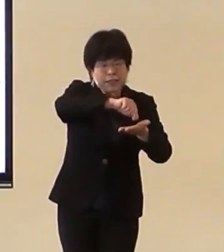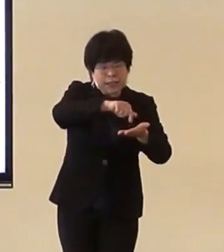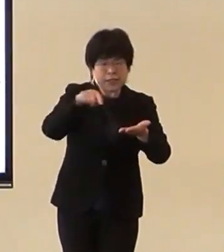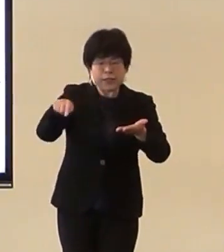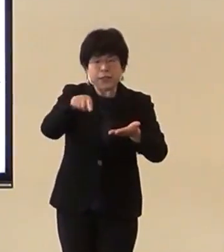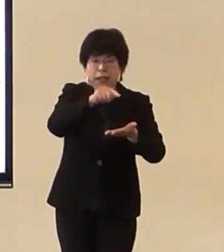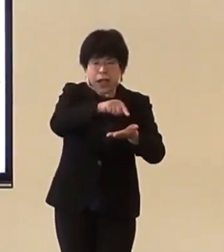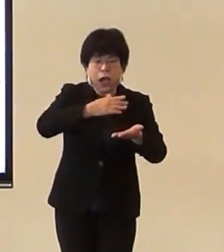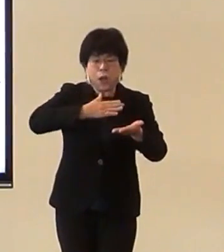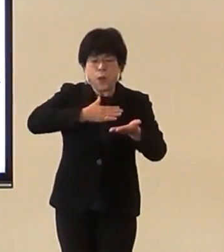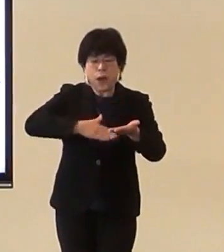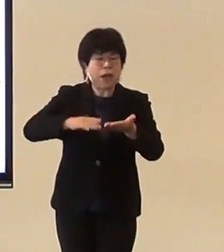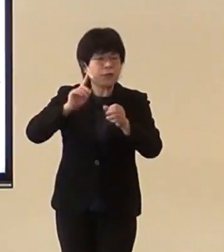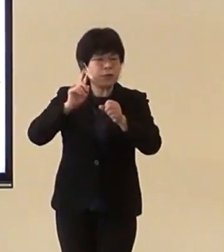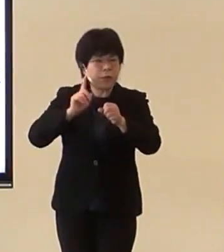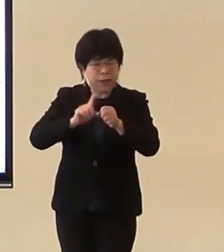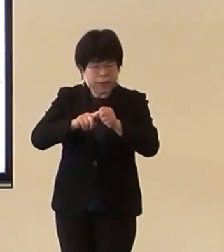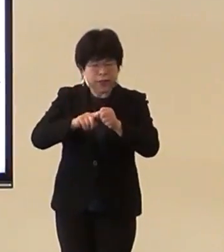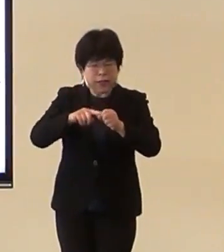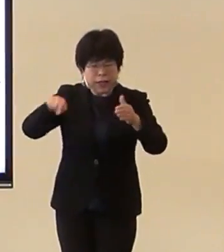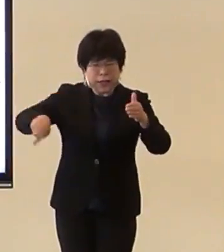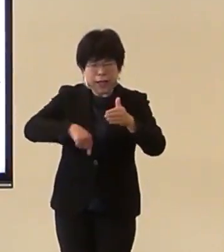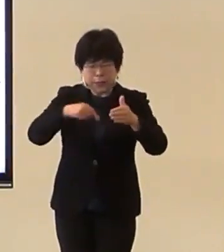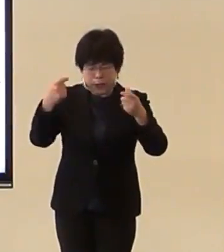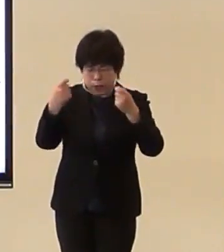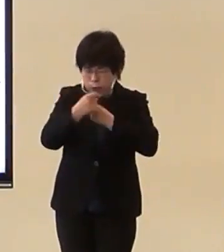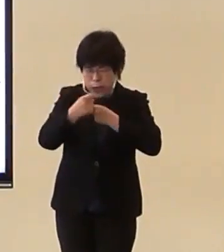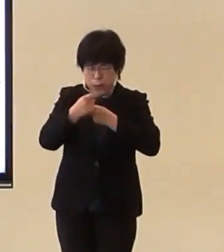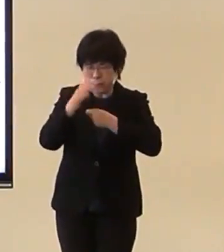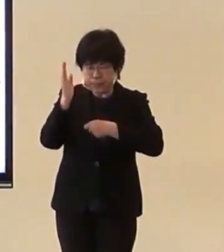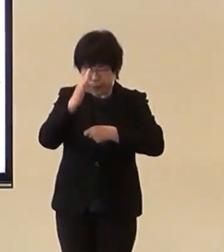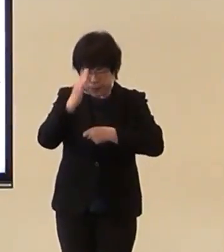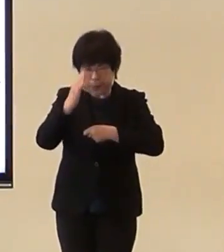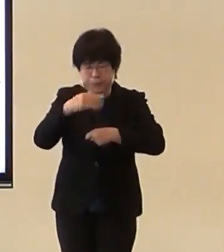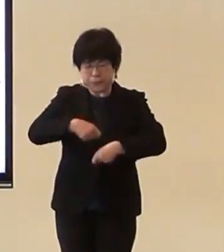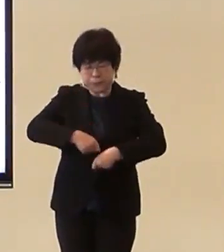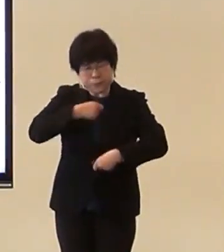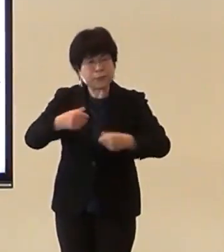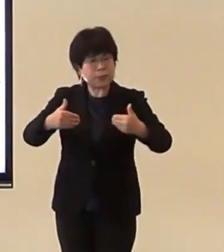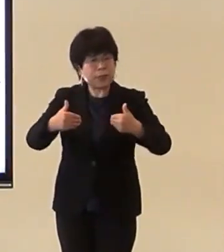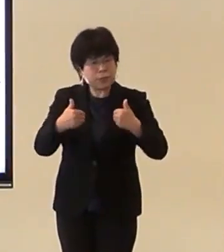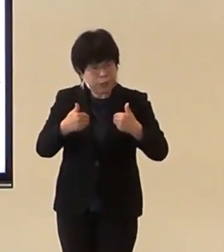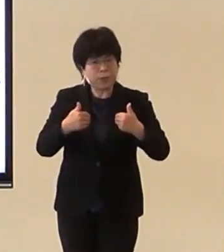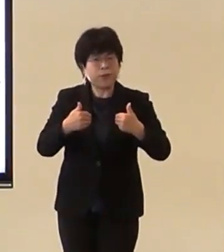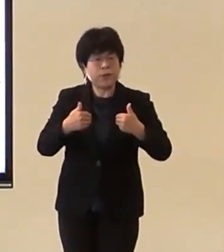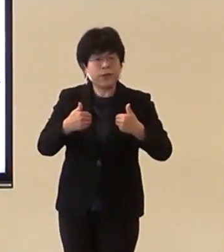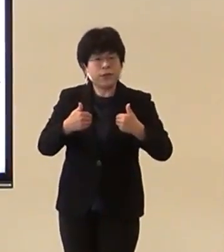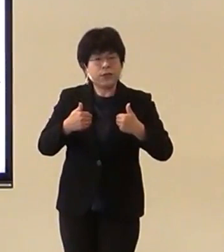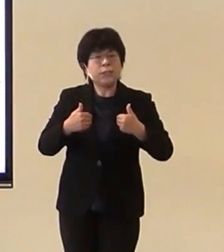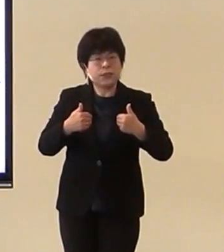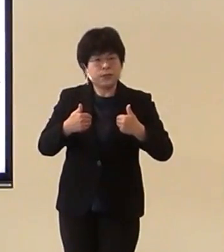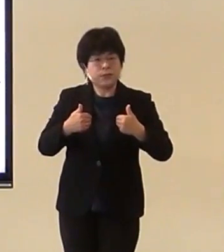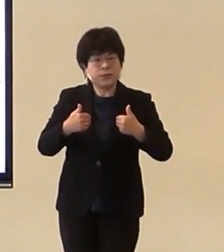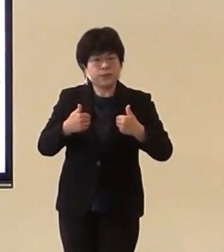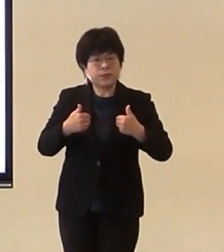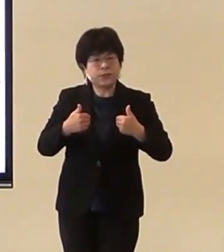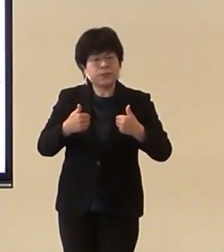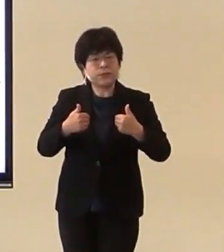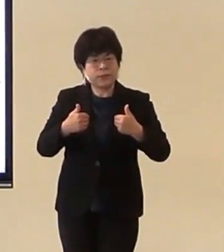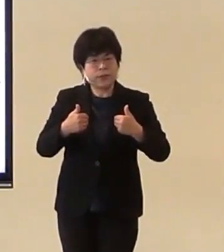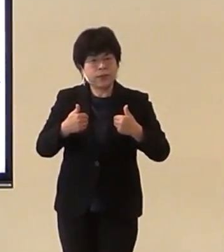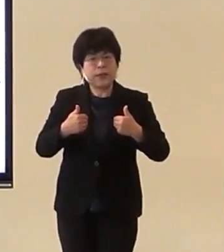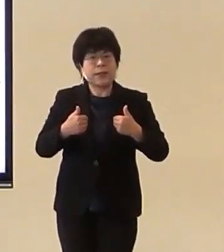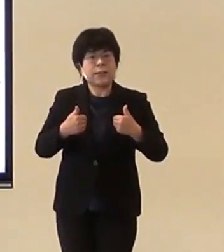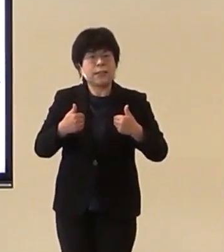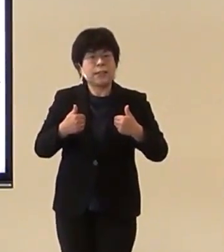しながら、しかもそこには間違いがあっちゃいけないということで、変な話ですけども大型の、